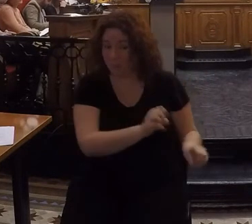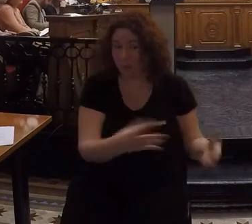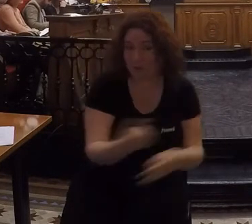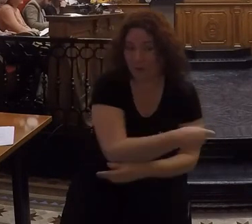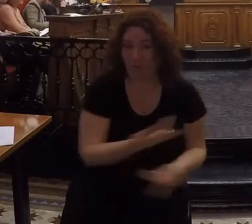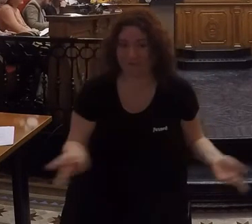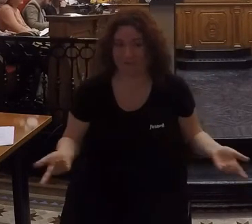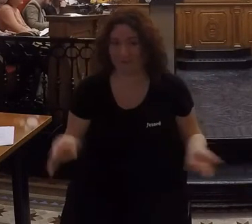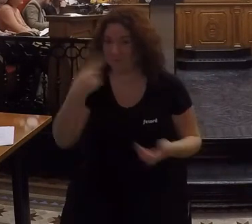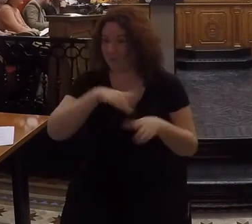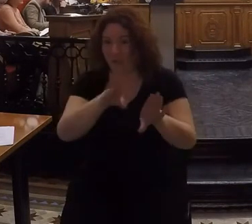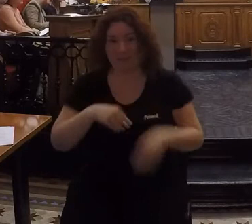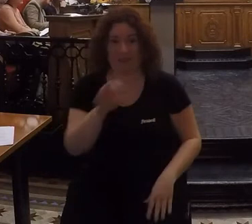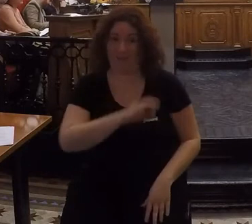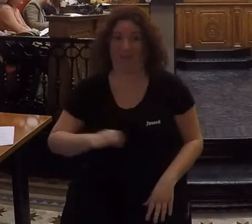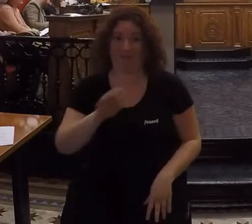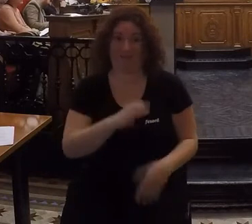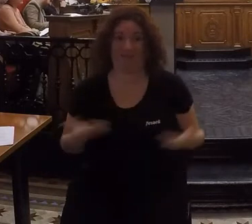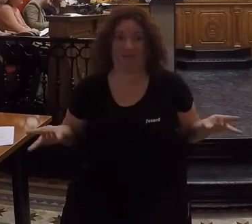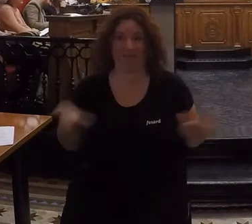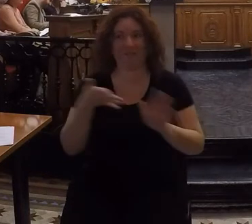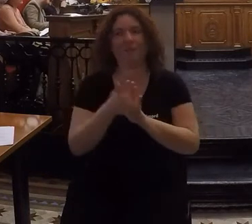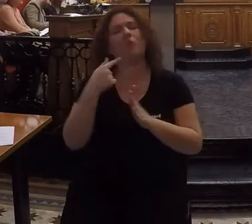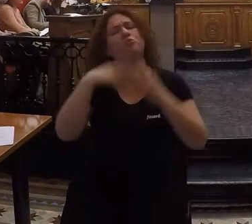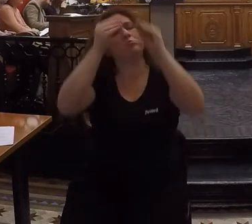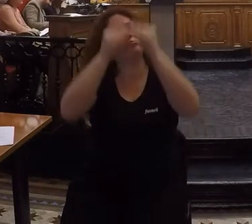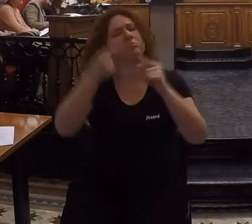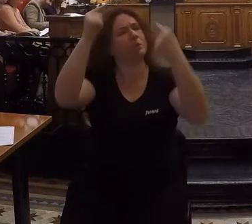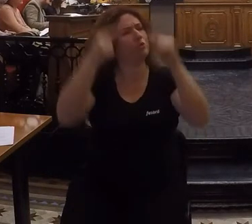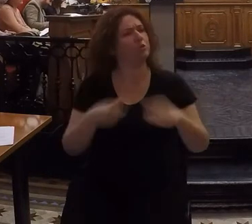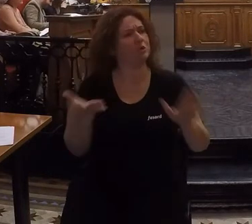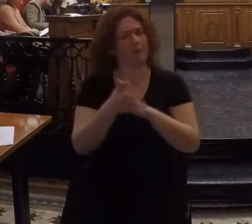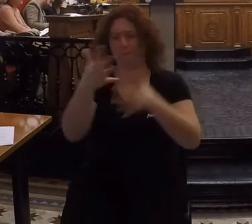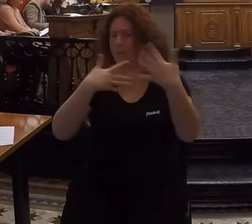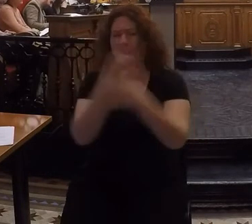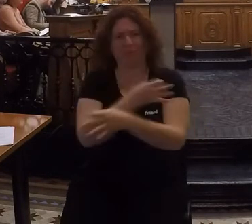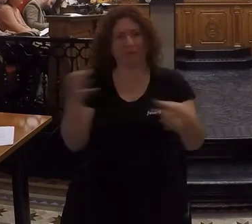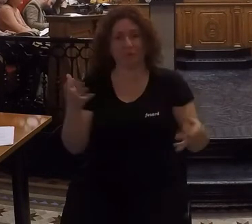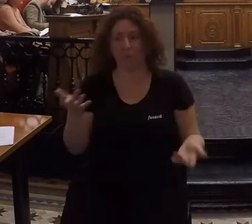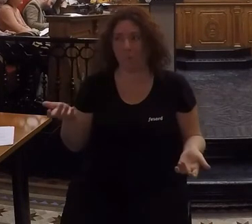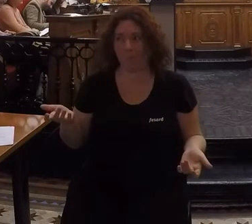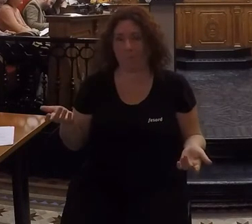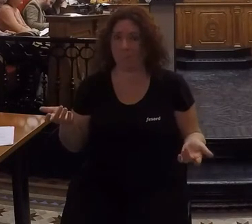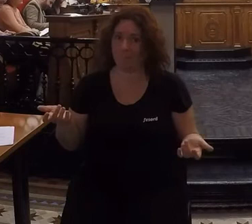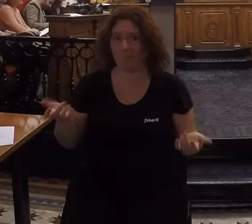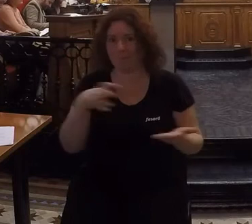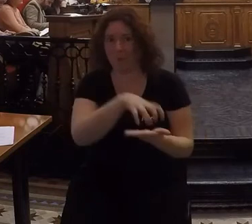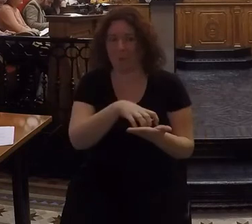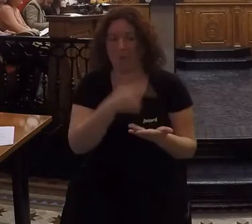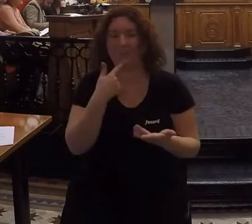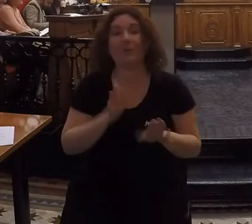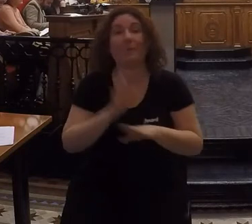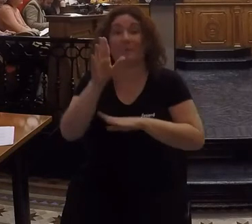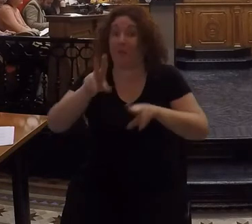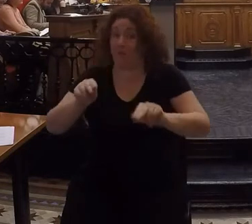ya sé que ustedes deben ser perfectos a la hora de realizar estos presupuestos. Y no quería finalizar la intervención sin